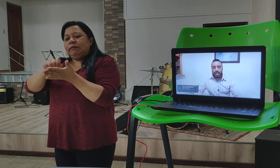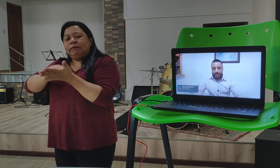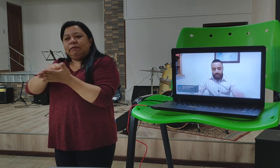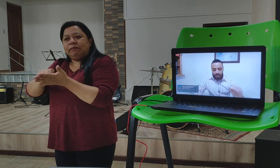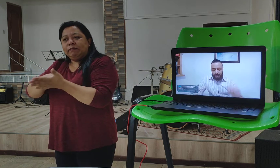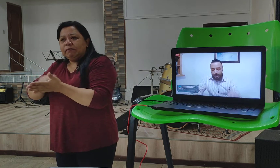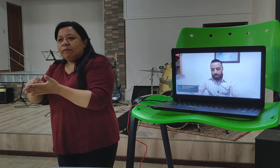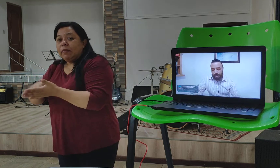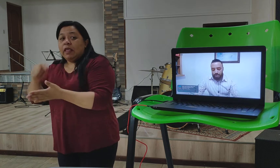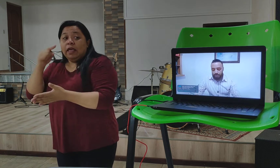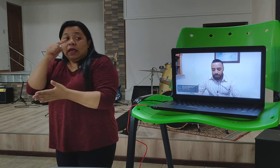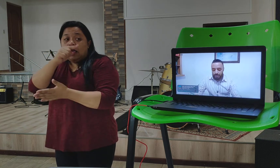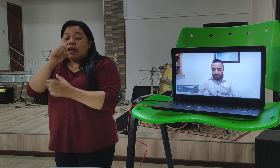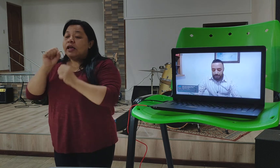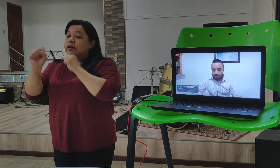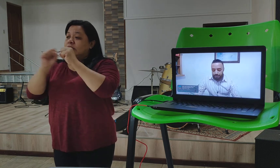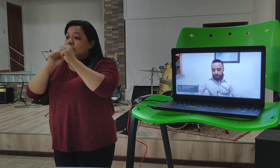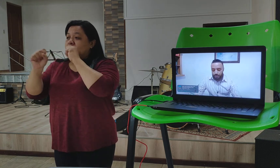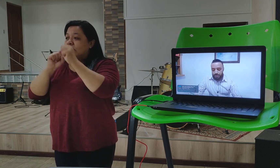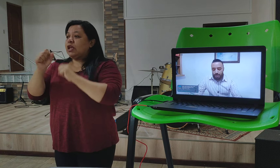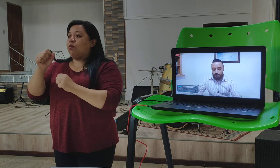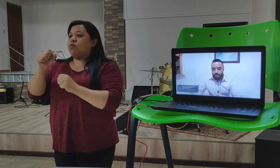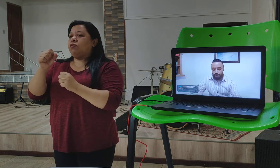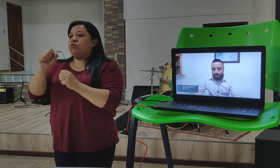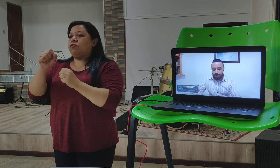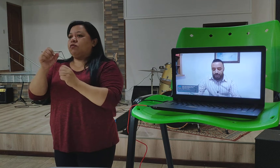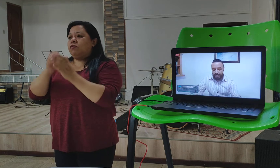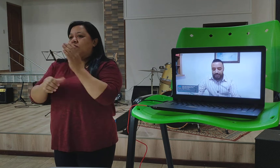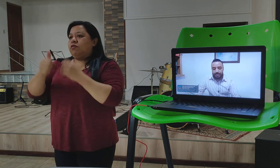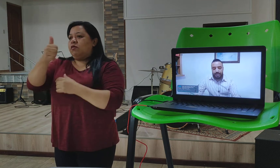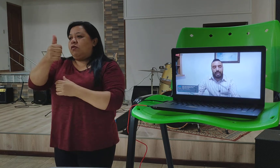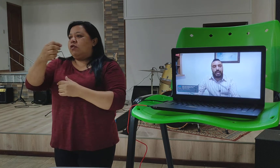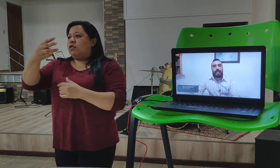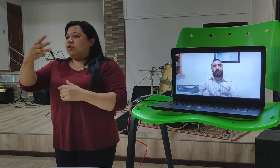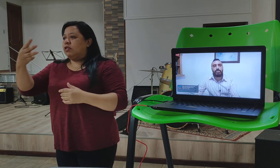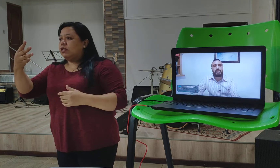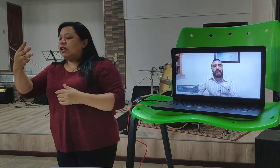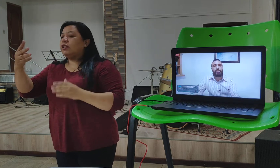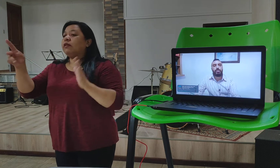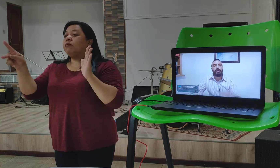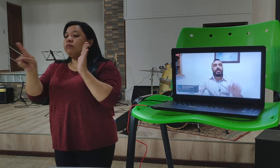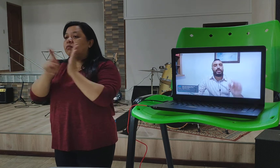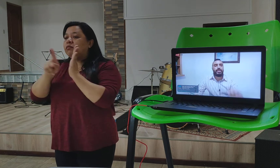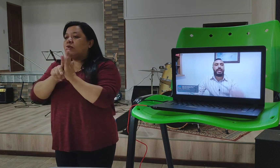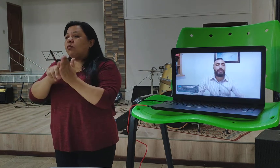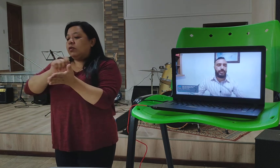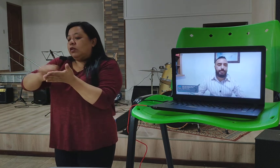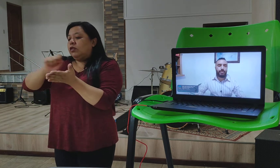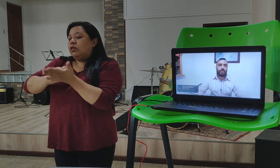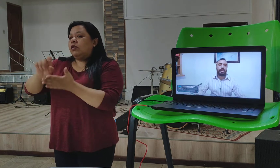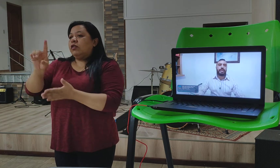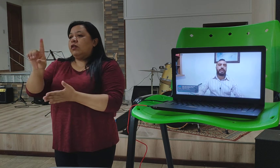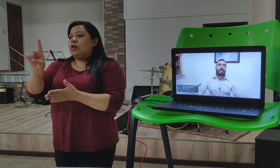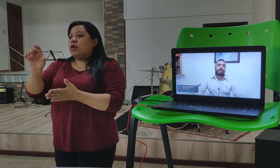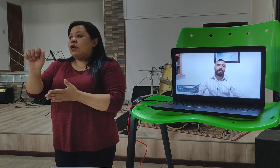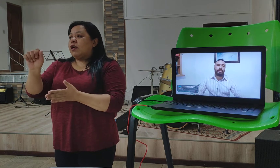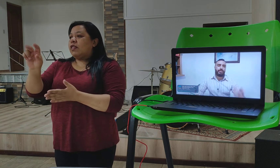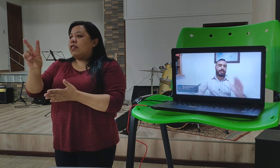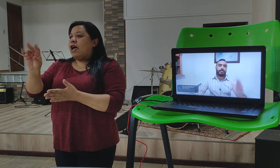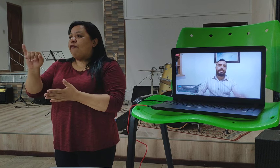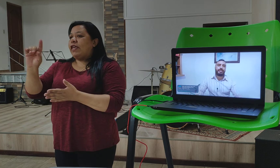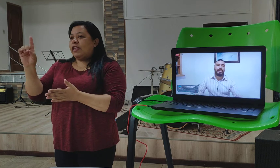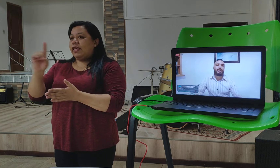encontramos. Este salmo que nós vamos ler, o salmo de número 13, é um salmo de Davi, ok?